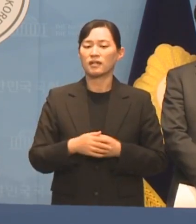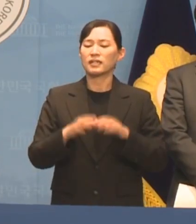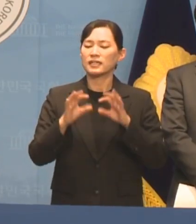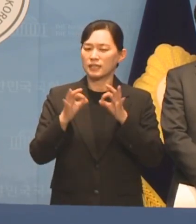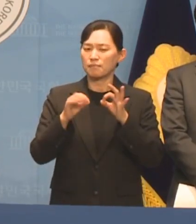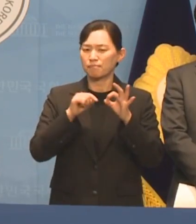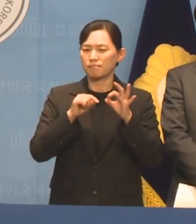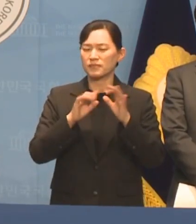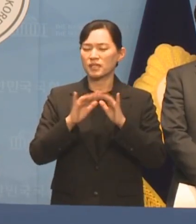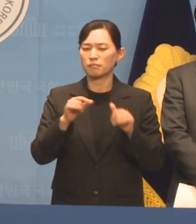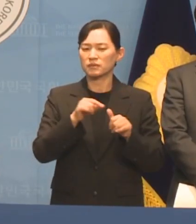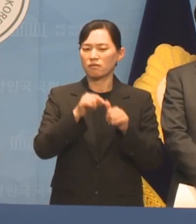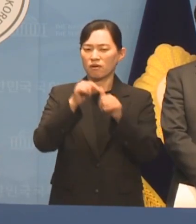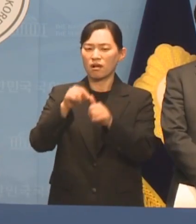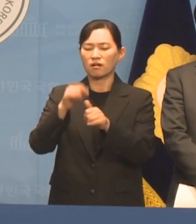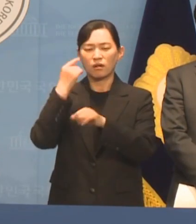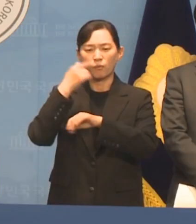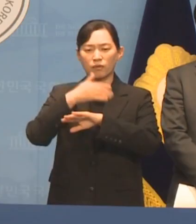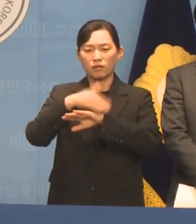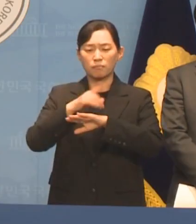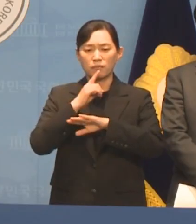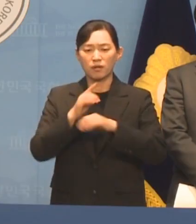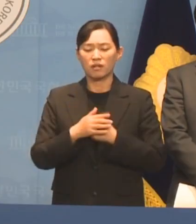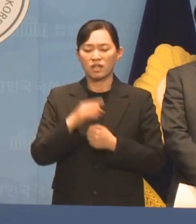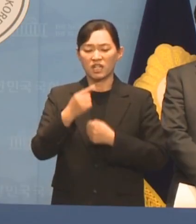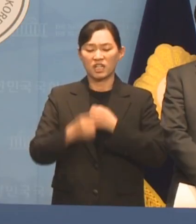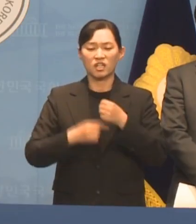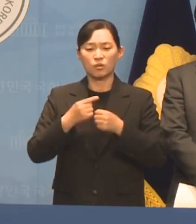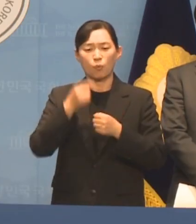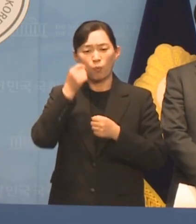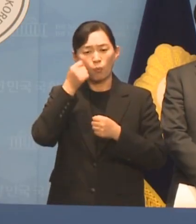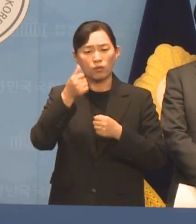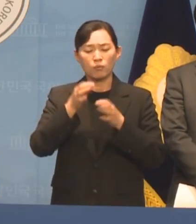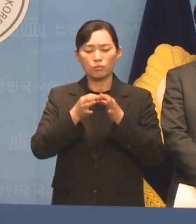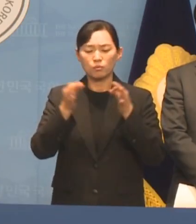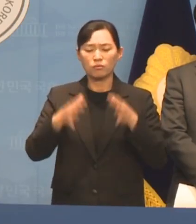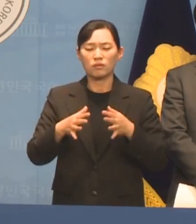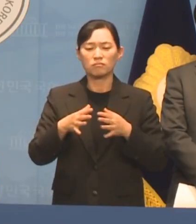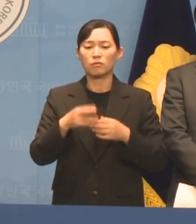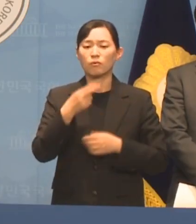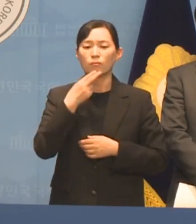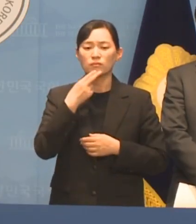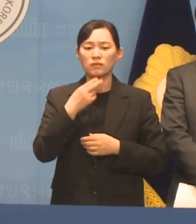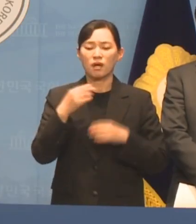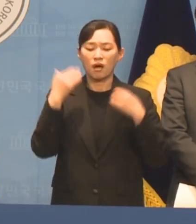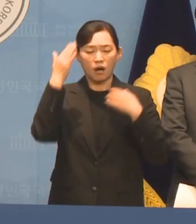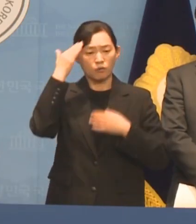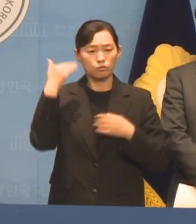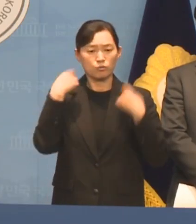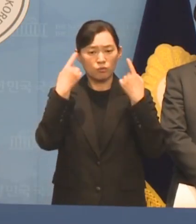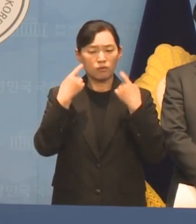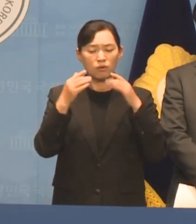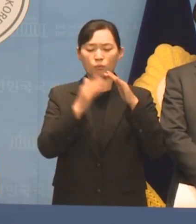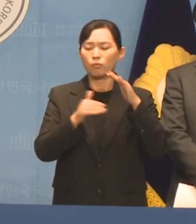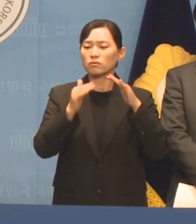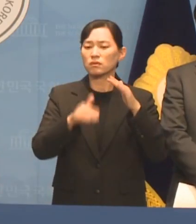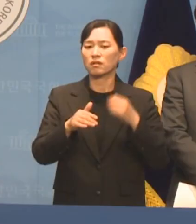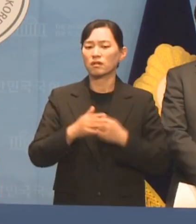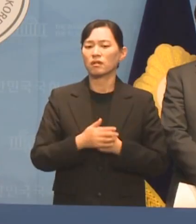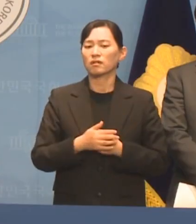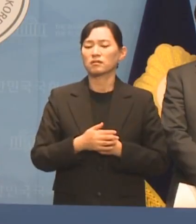씨를 선임할 예정이라고 합니다. 1년 5개월째 방치되어 온 한국관광공사 사장 자리에는 3년